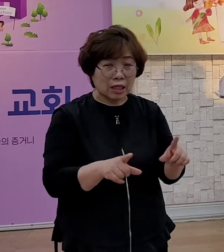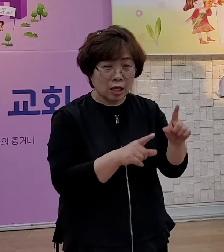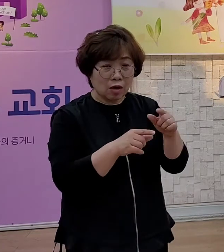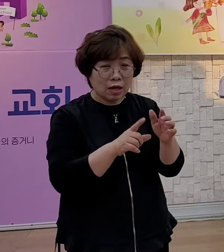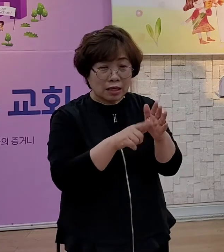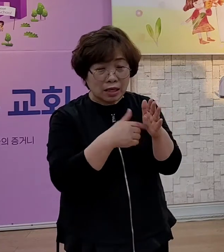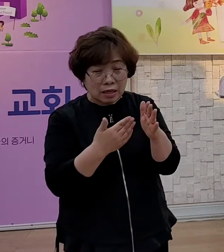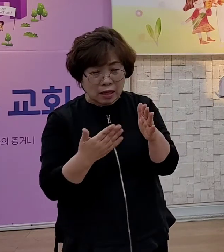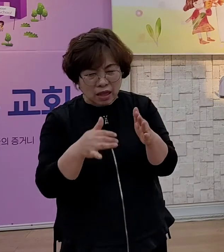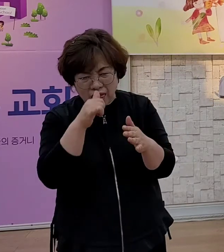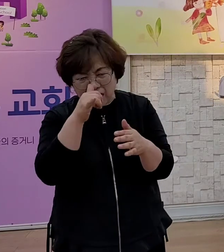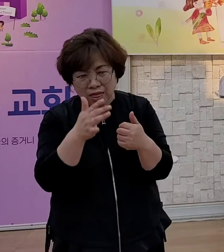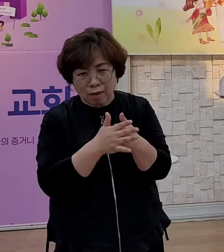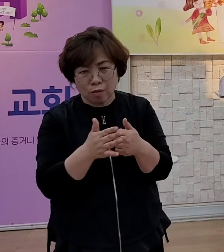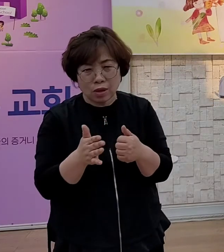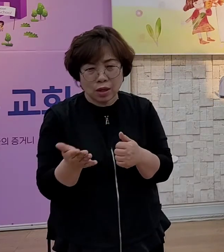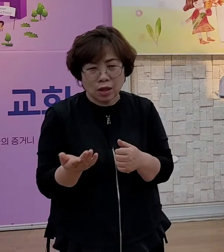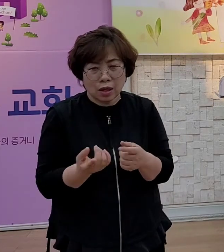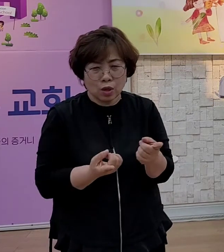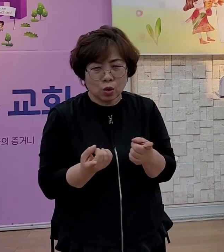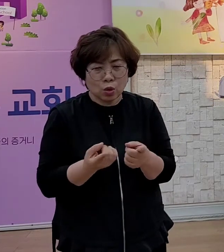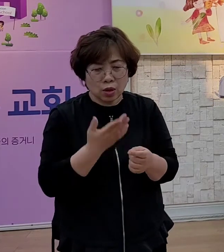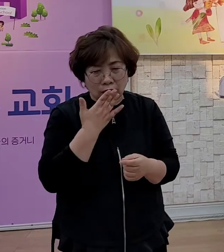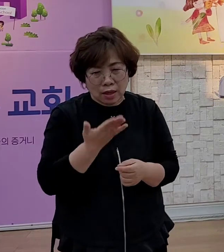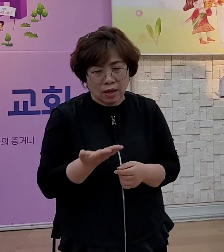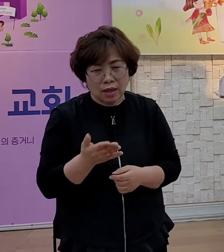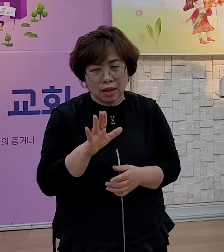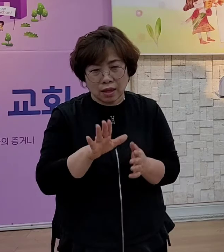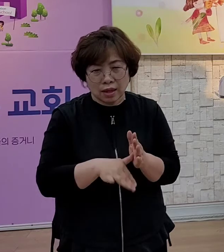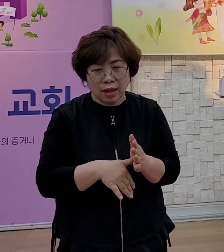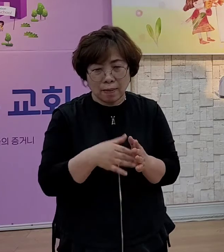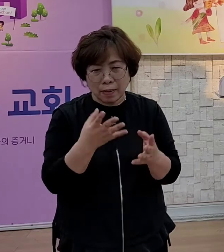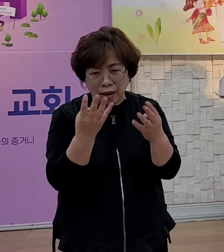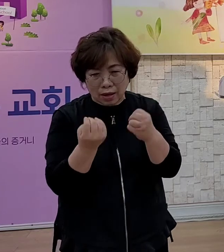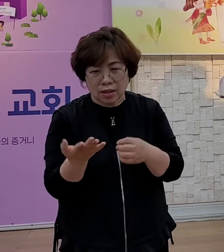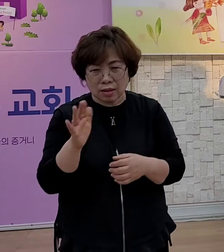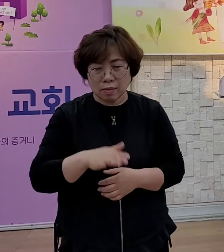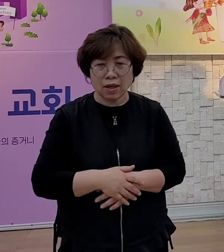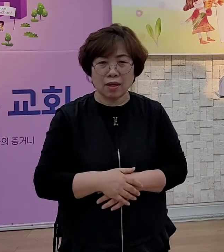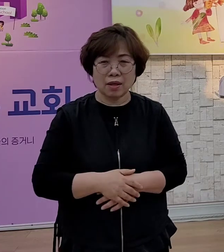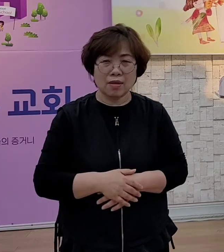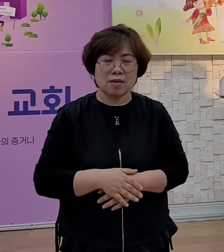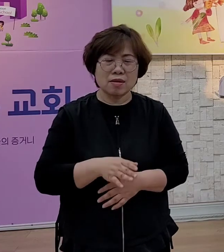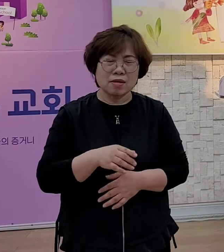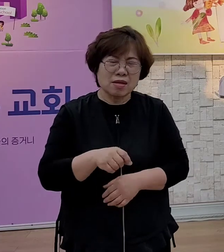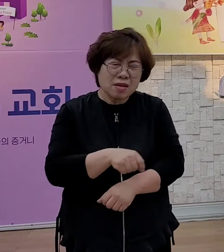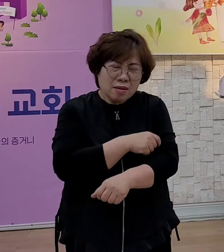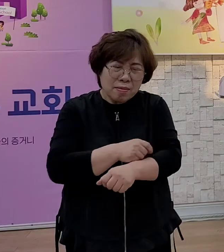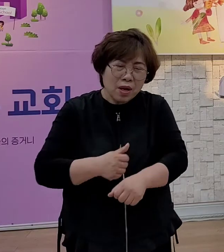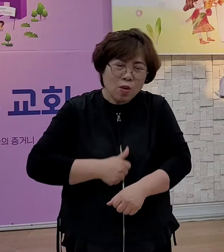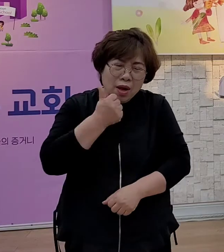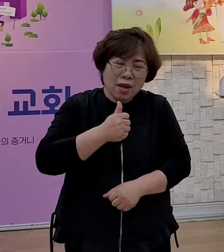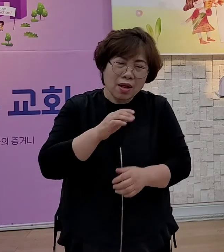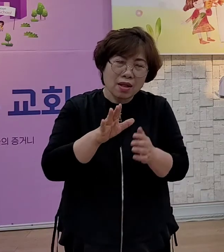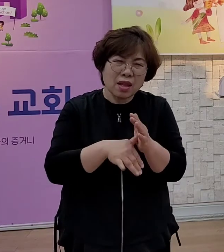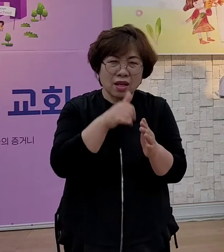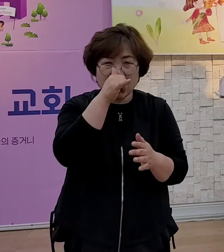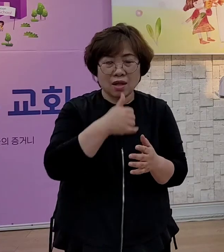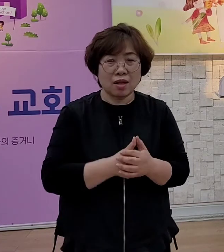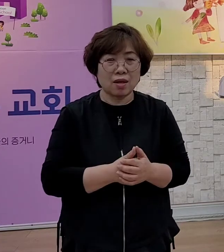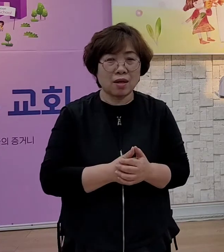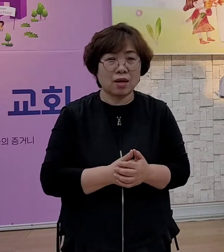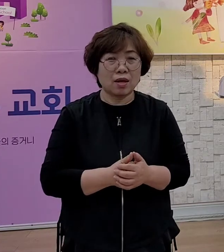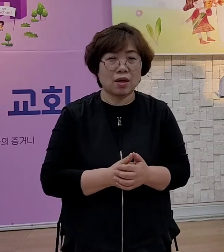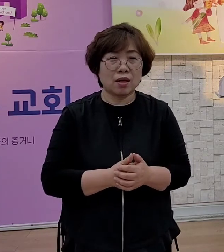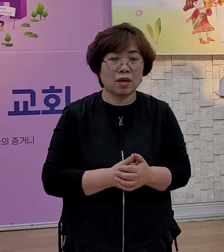괜찮은데 어떨 때 자꾸 화가 나고 성이 나느냐. 특별히 이 화를 낸다는 이것은 하나님에 대한